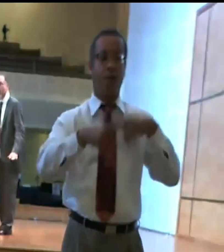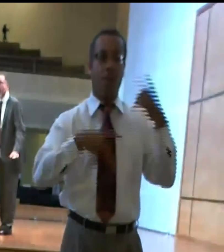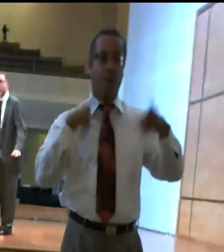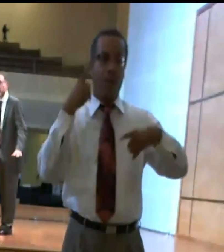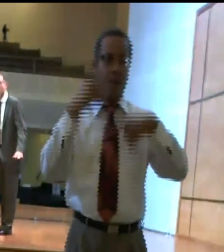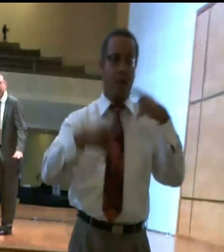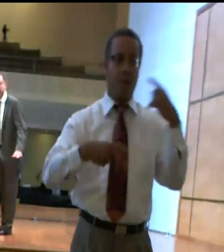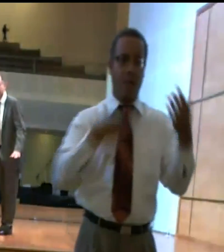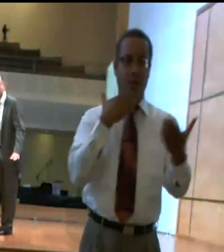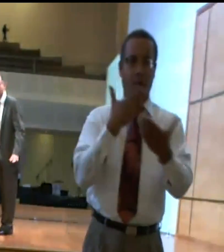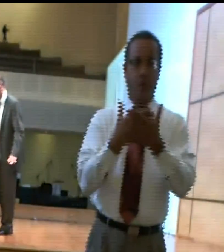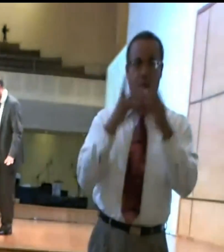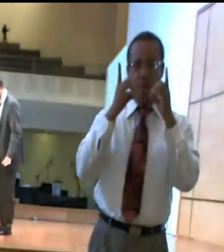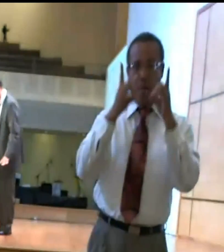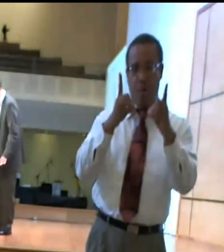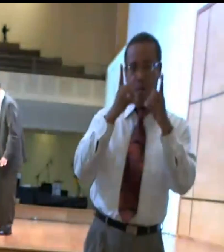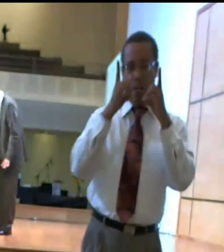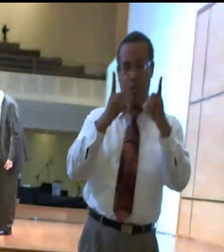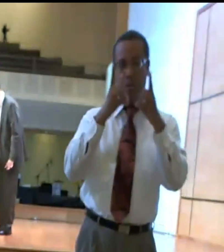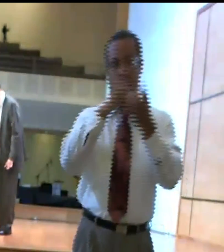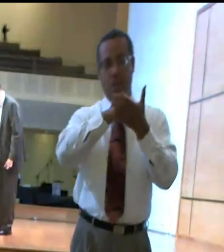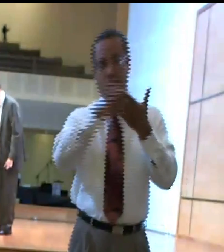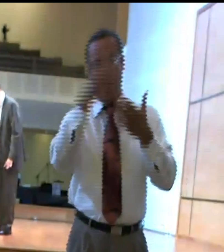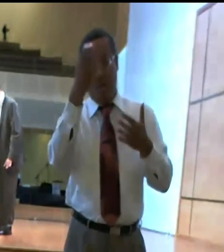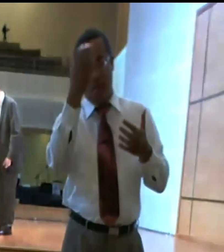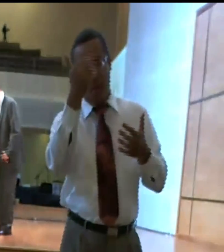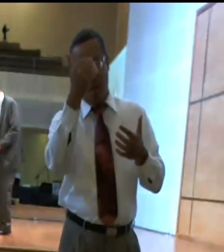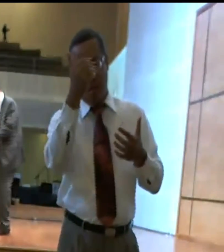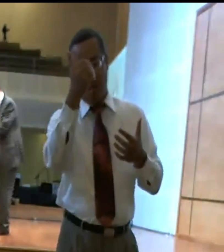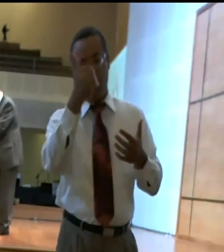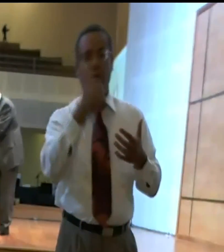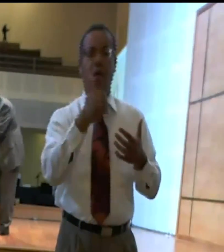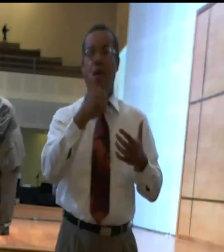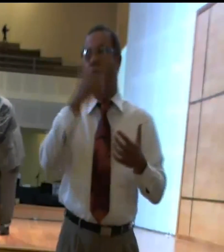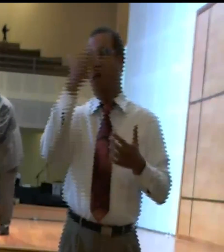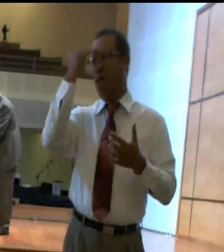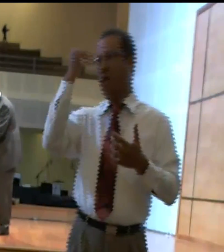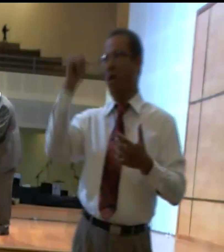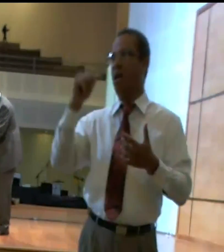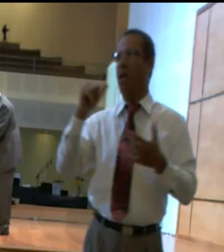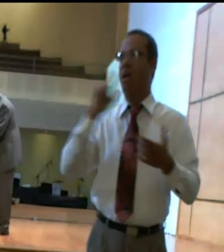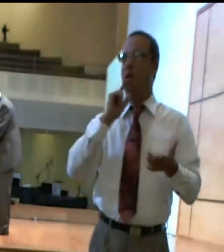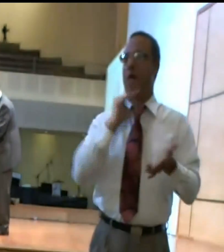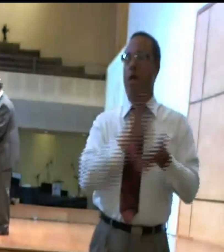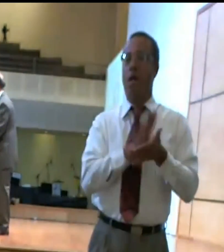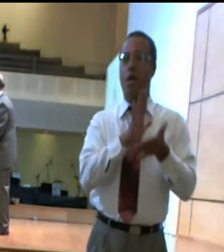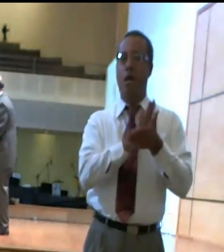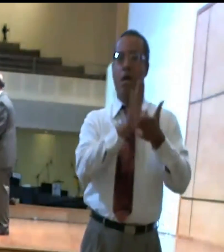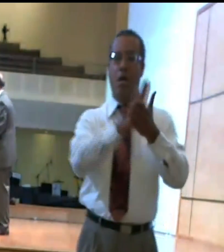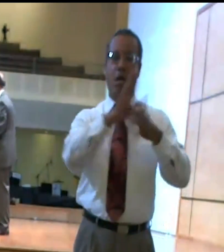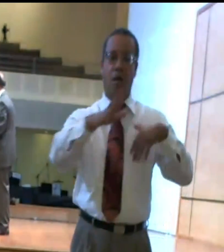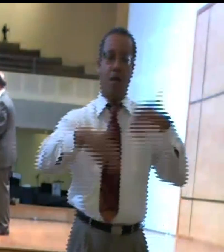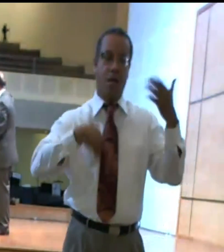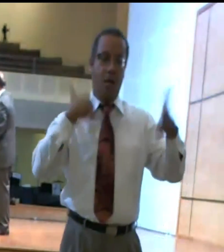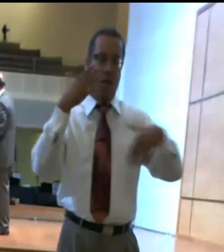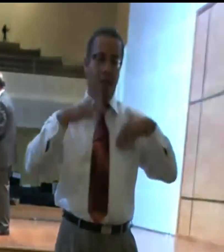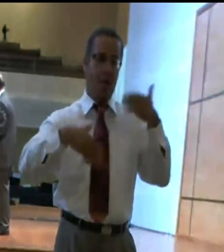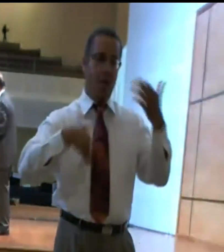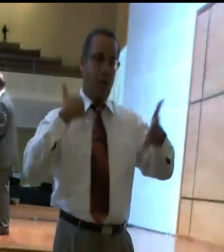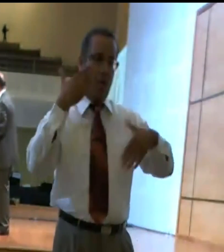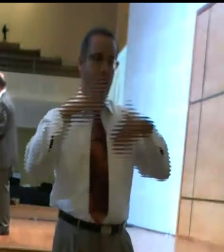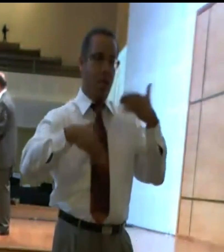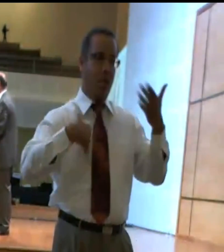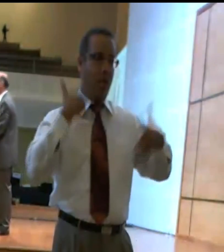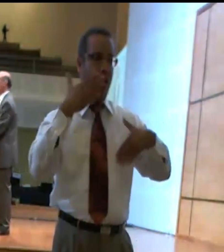disfrutar de los buenos dones que Él nos da. Versículo 15. Por tanto alabé yo la alegría. ¿Ven la conclusión